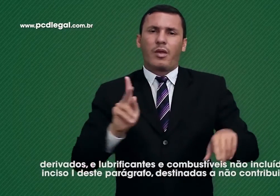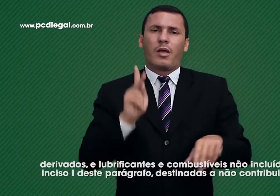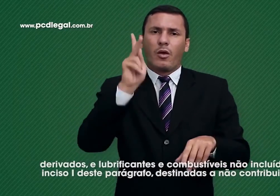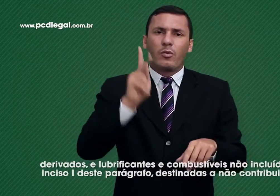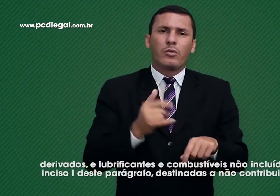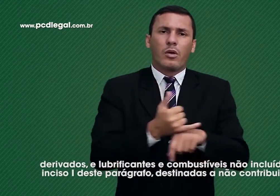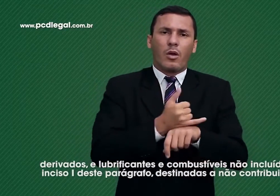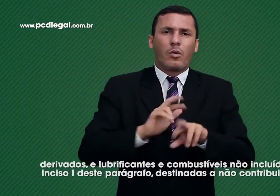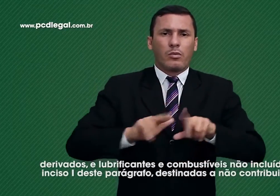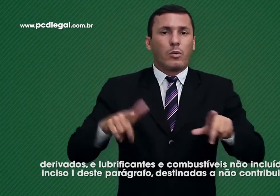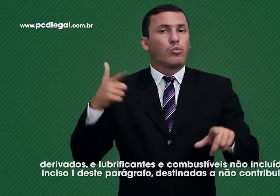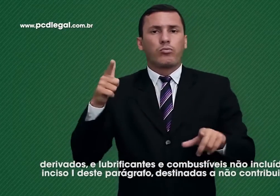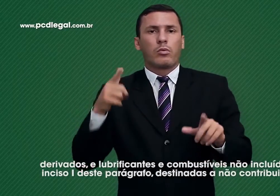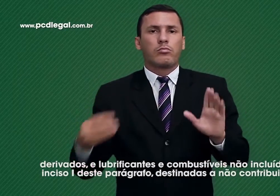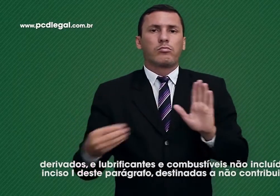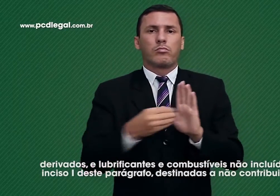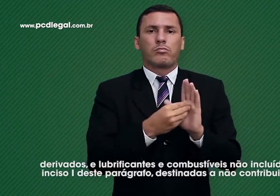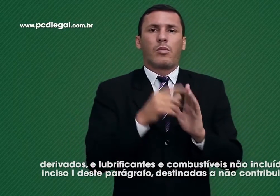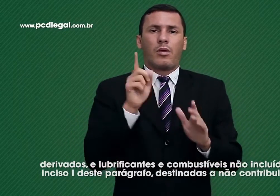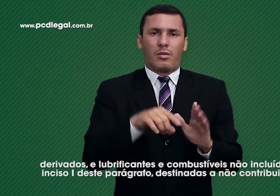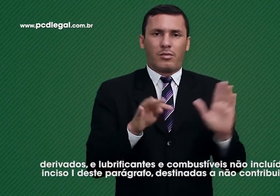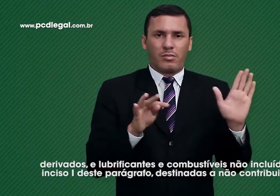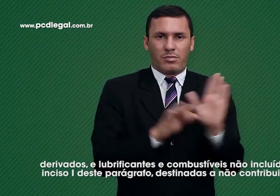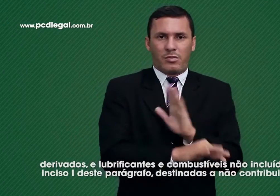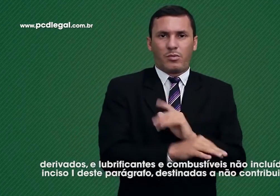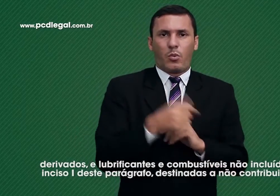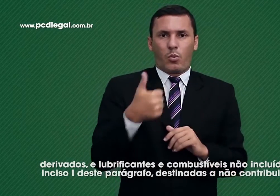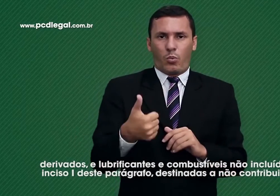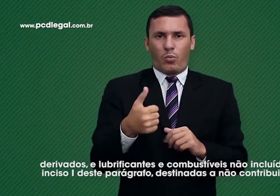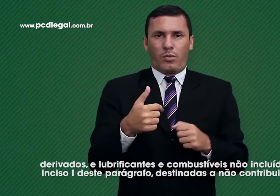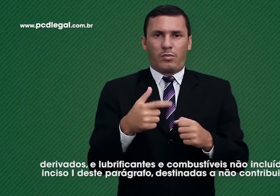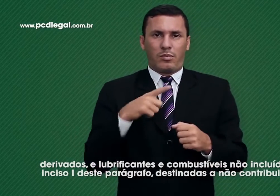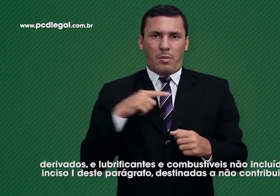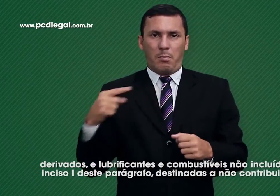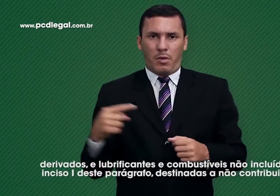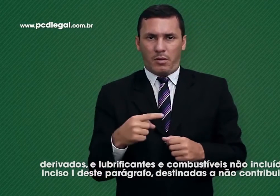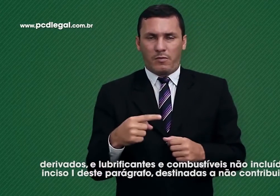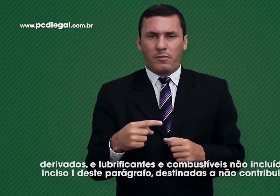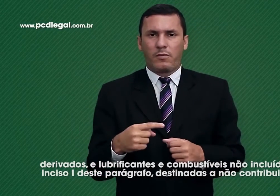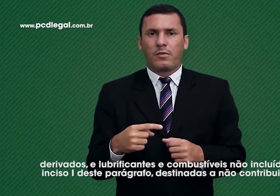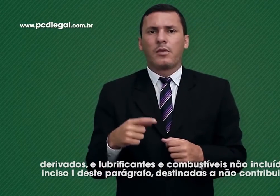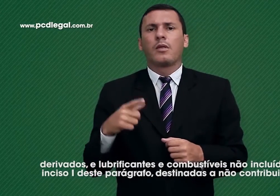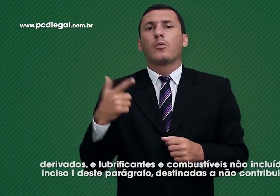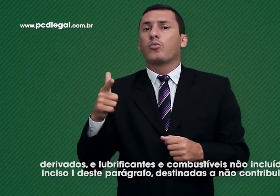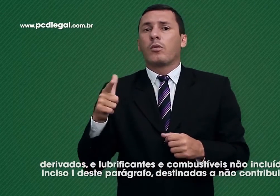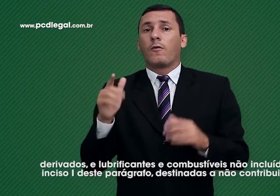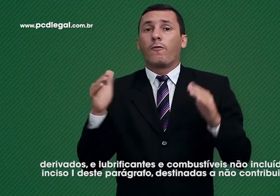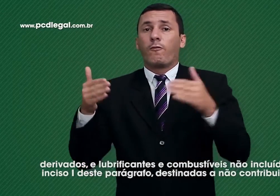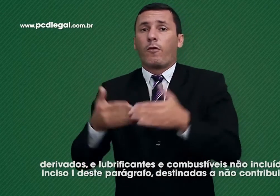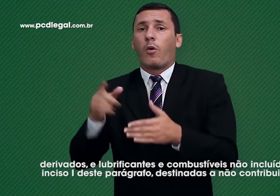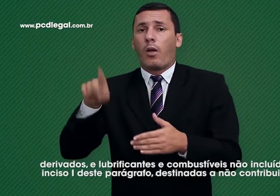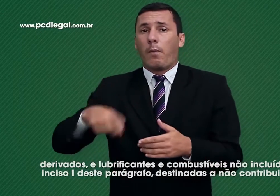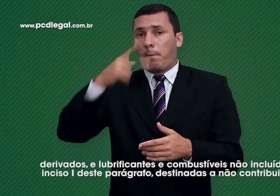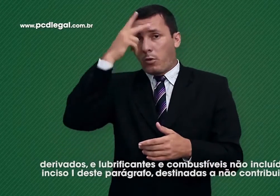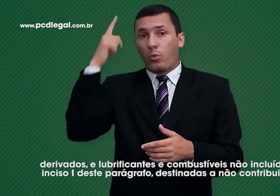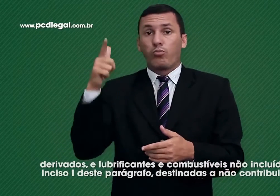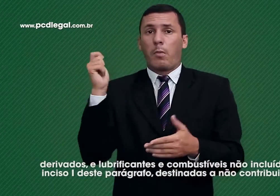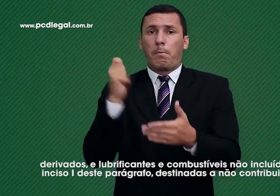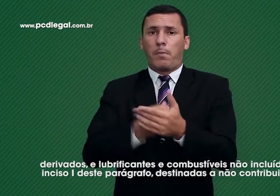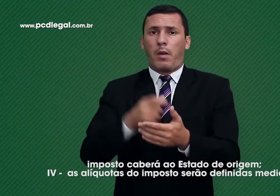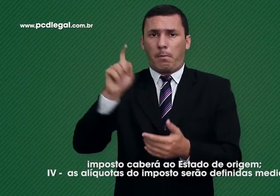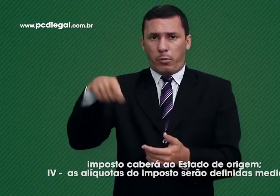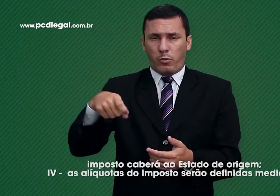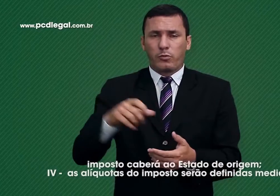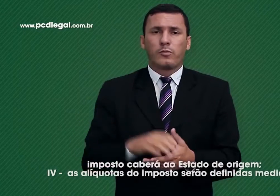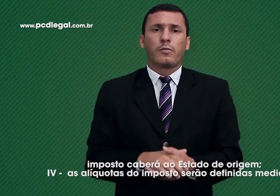e lubrificantes e combustíveis não incluídos no inciso 1 deste parágrafo, destinadas a não